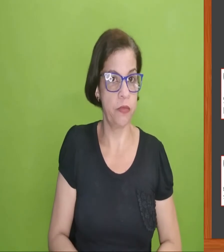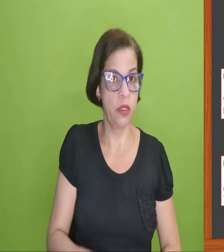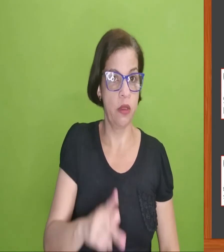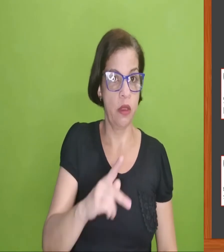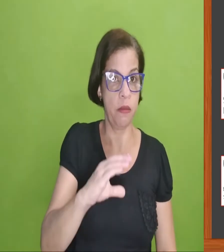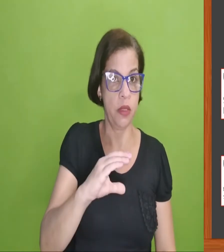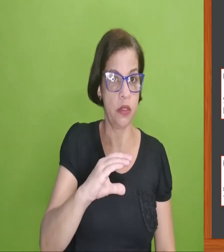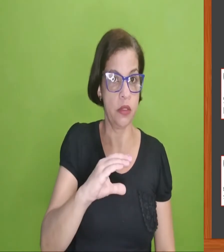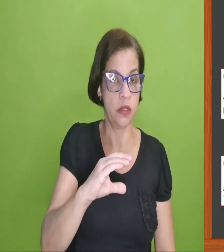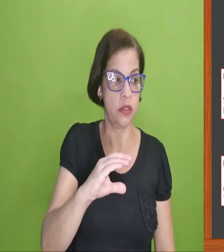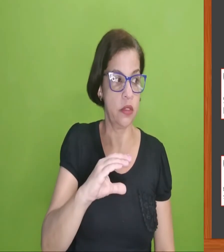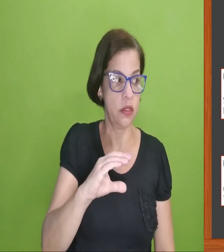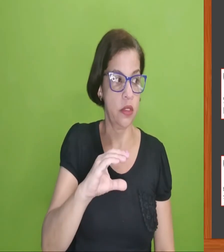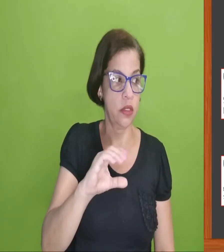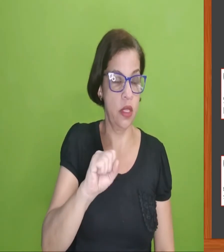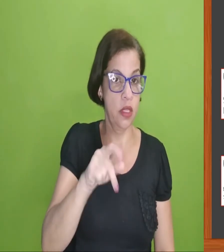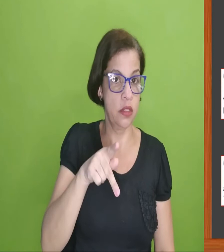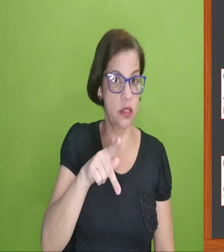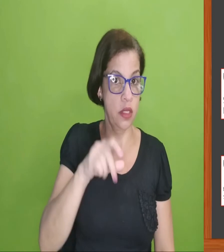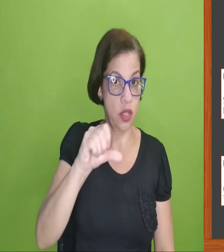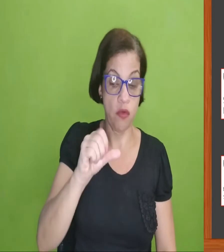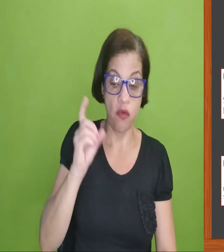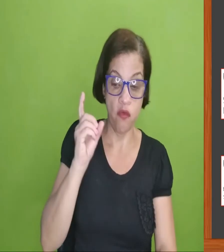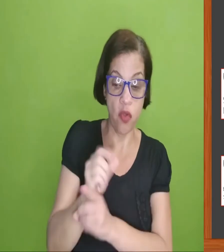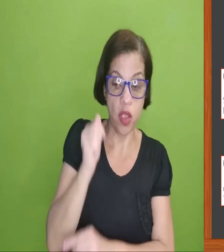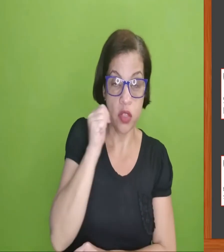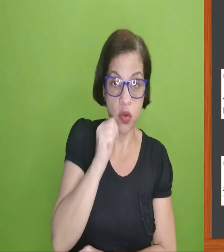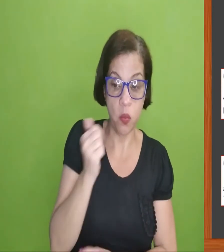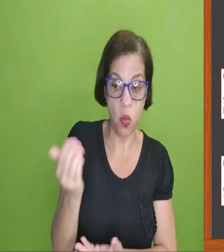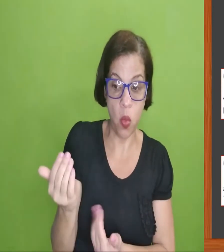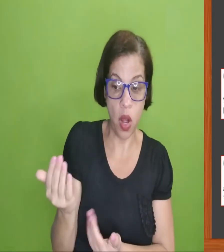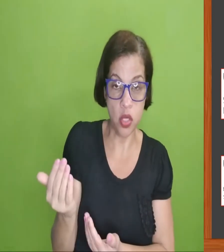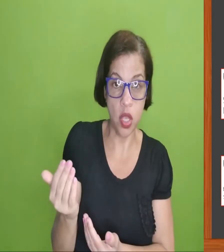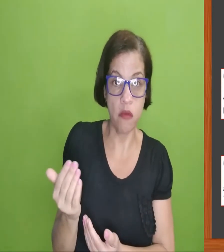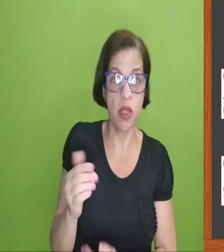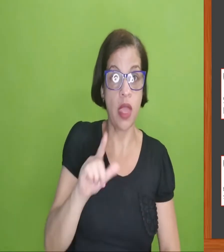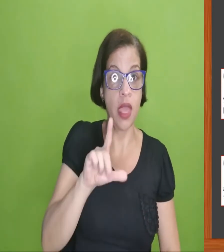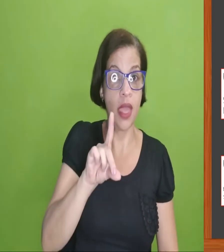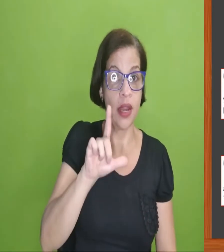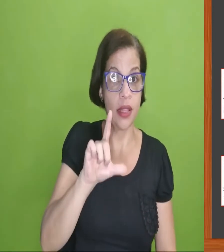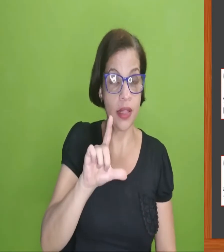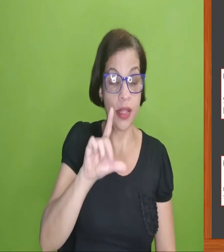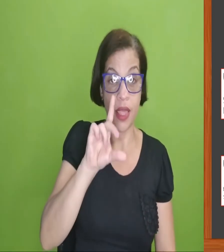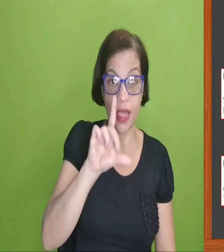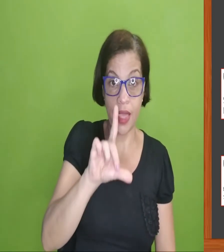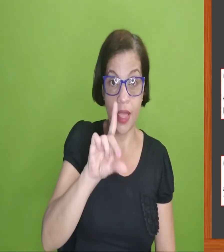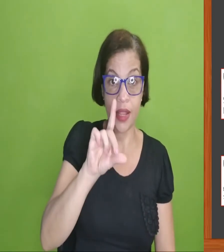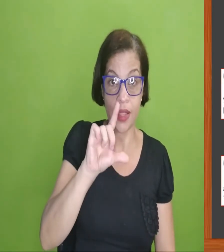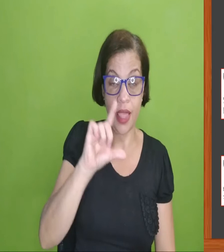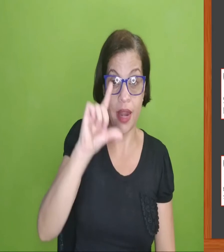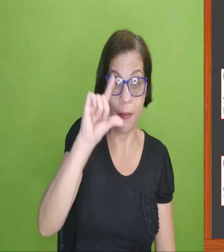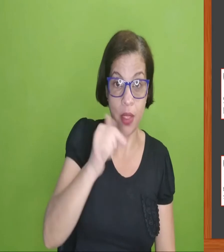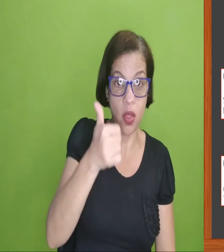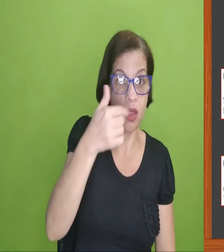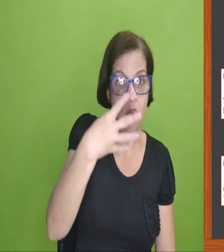A PCSK9 foi identificada em uma mulher jovem com taxas de LDL colesterol abaixo de 14 mg